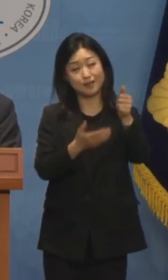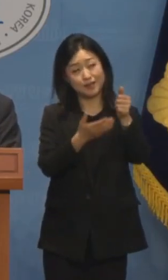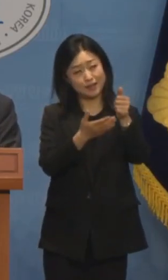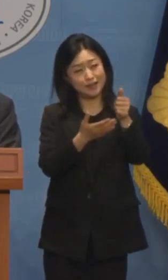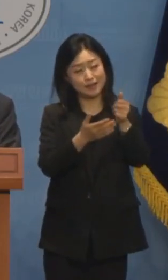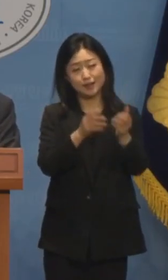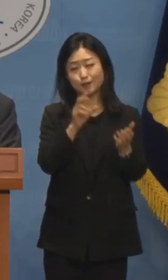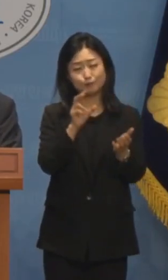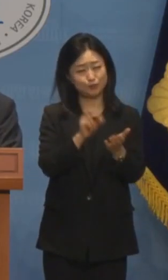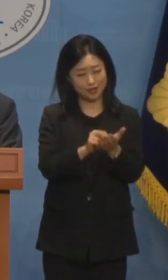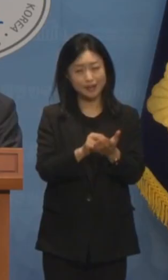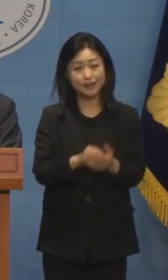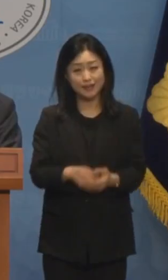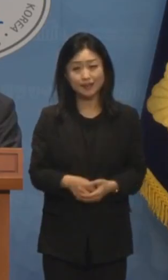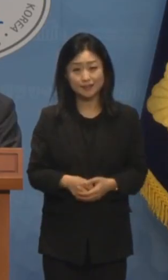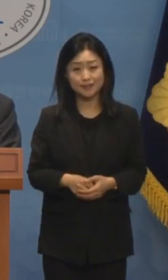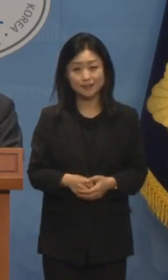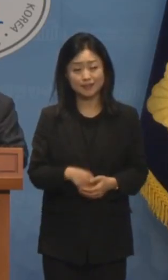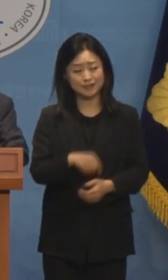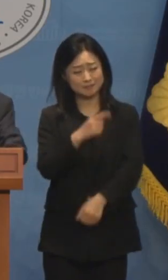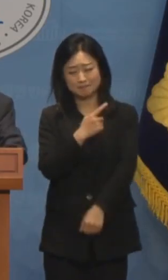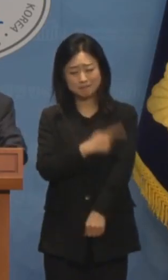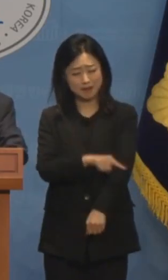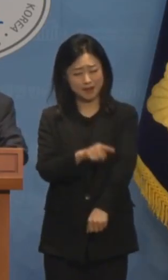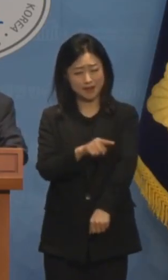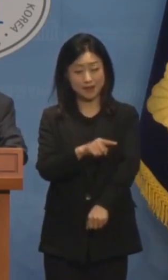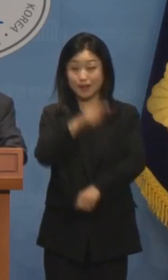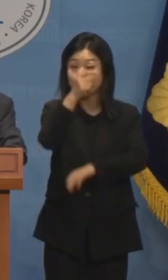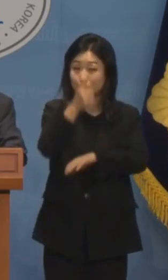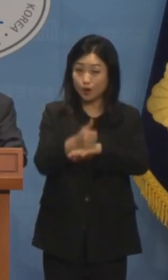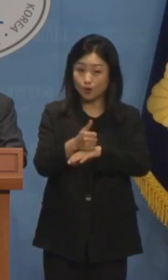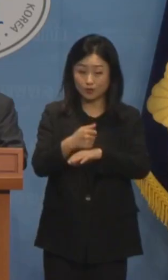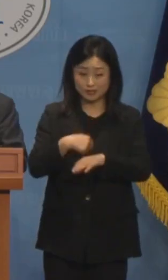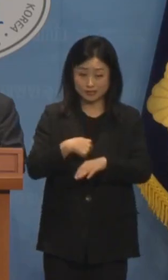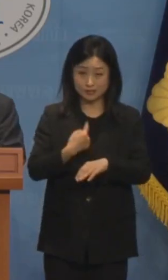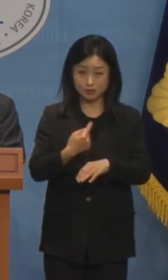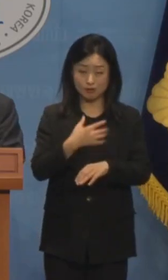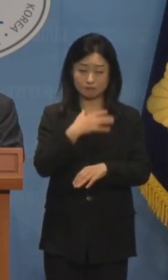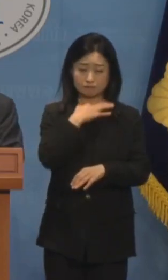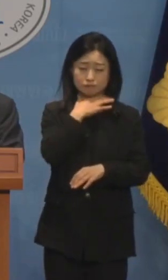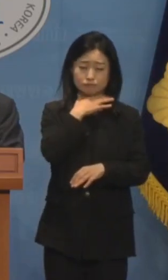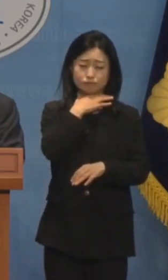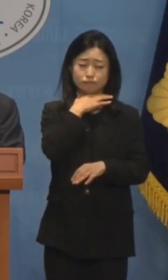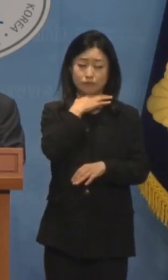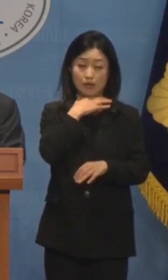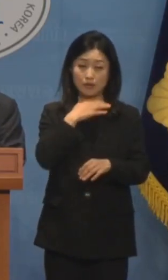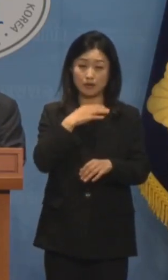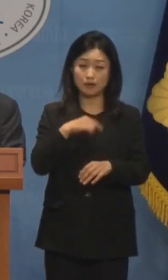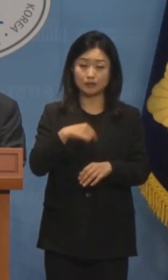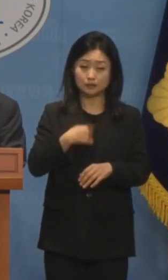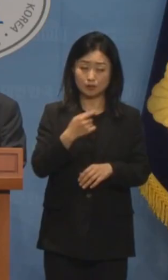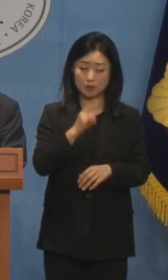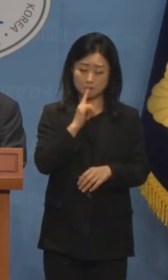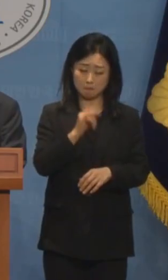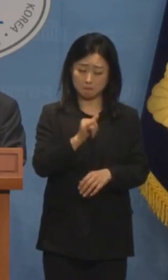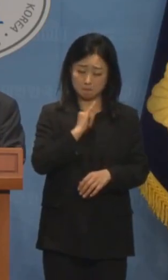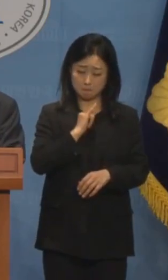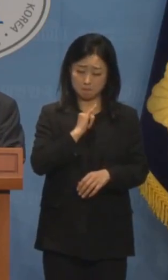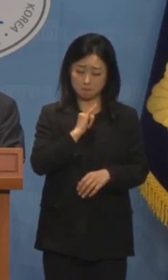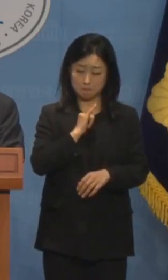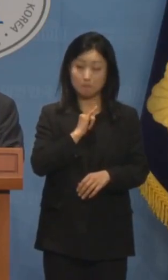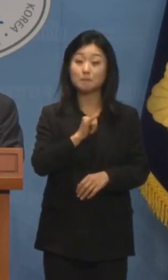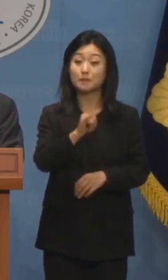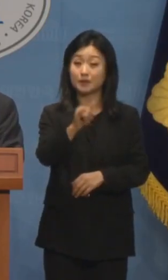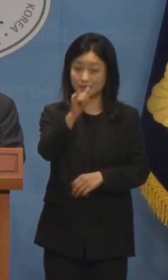영역이라고 생각하는 윤석열 대통령의 무능, 결국 스스로를 올가매고 제 발로 무덤 속으로 걸어가게